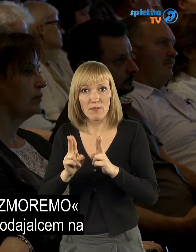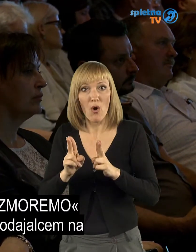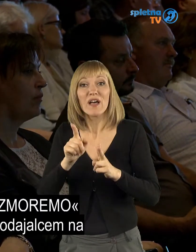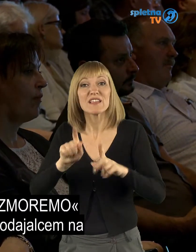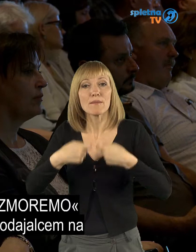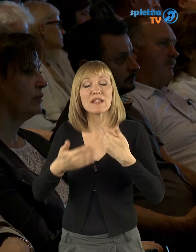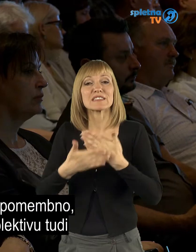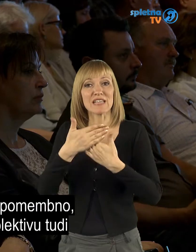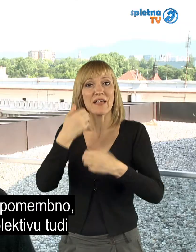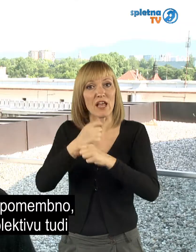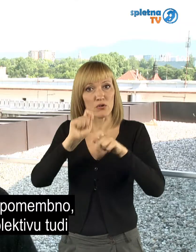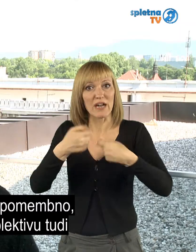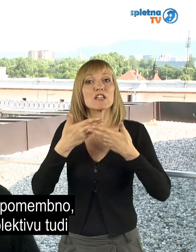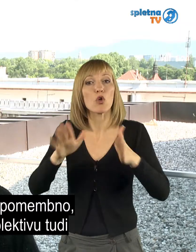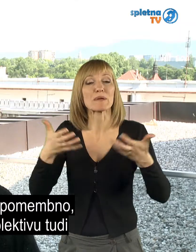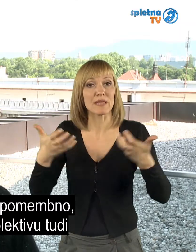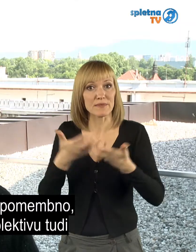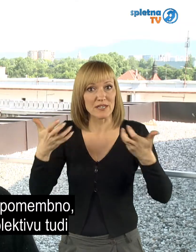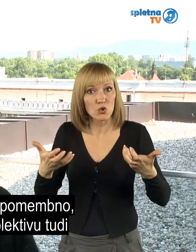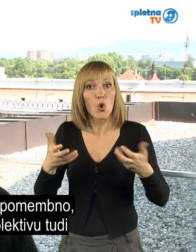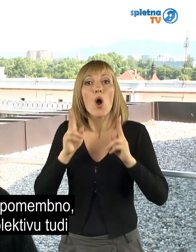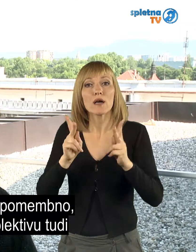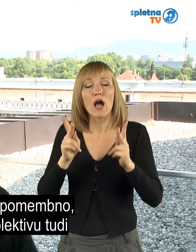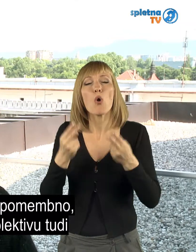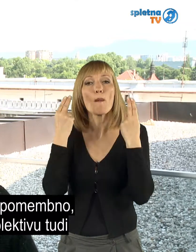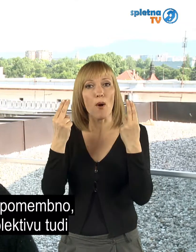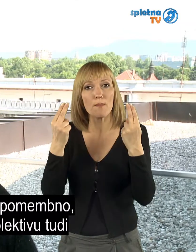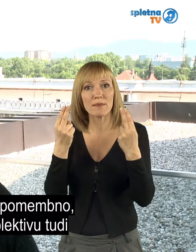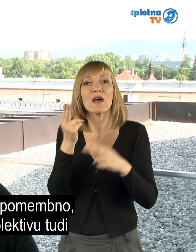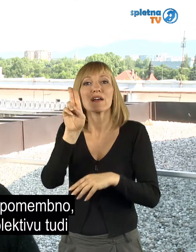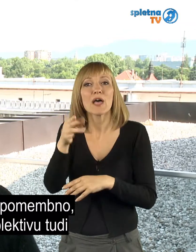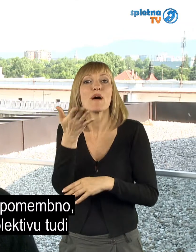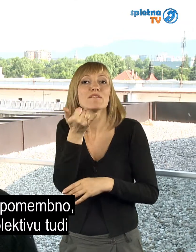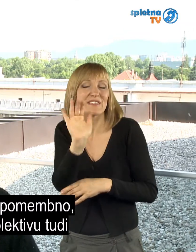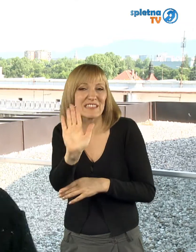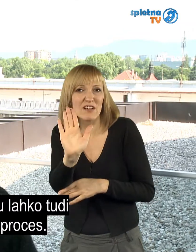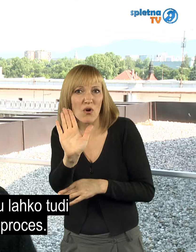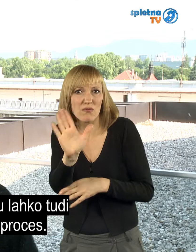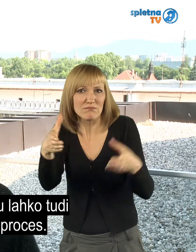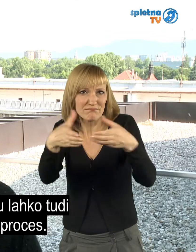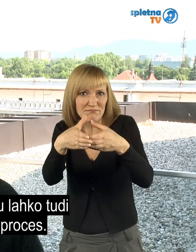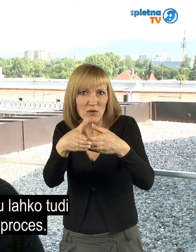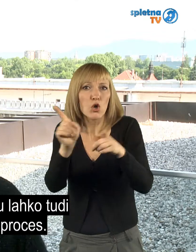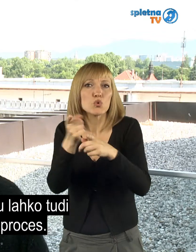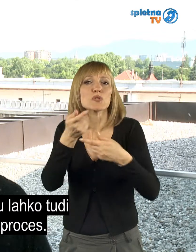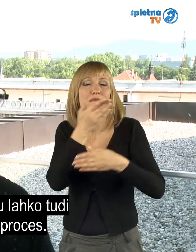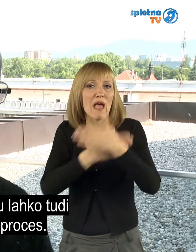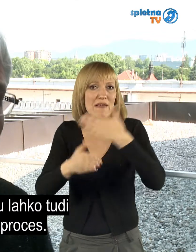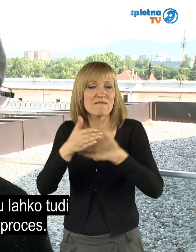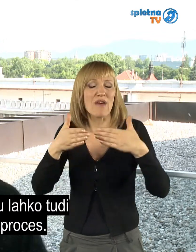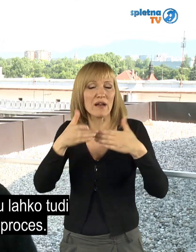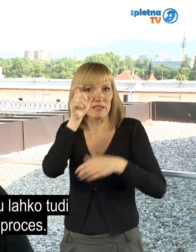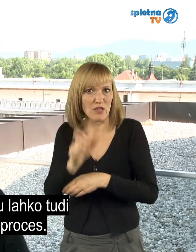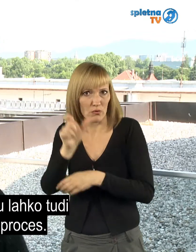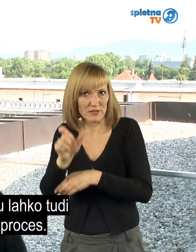prav delodajalcem na odprtem trgu, kako pravzaprav je pomembno, da ima v svojem kolektivu tudi invalide in seveda mu